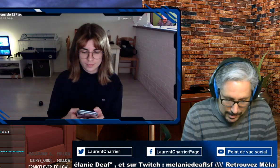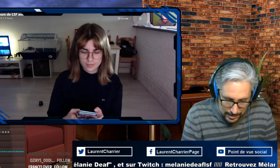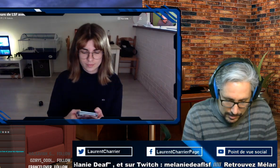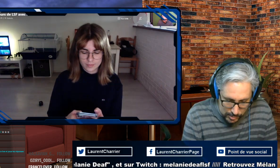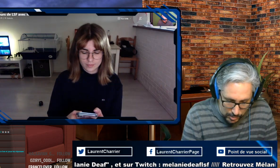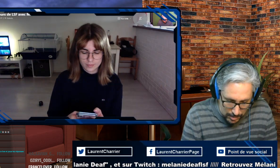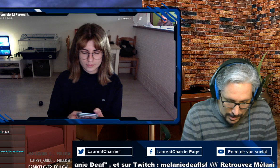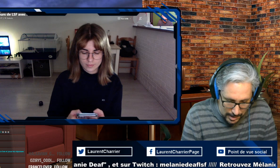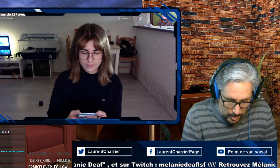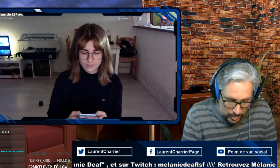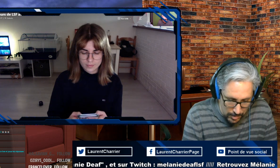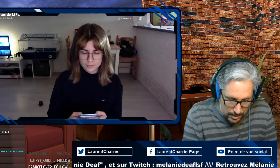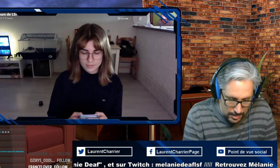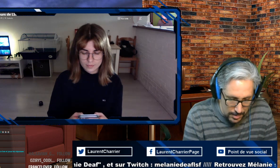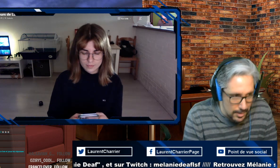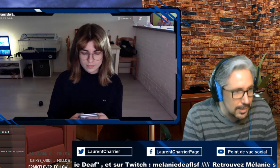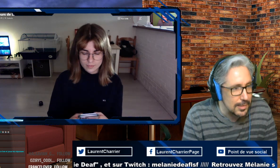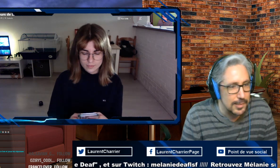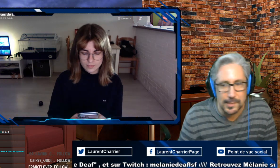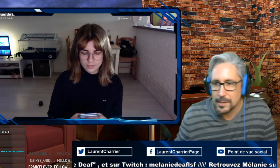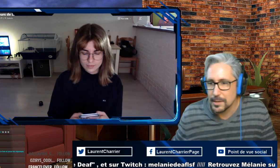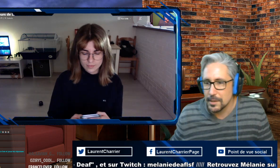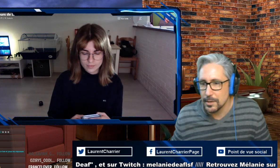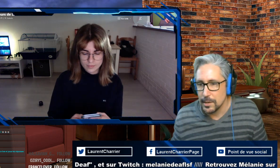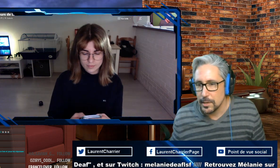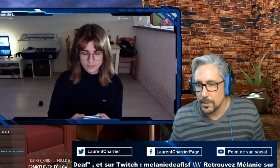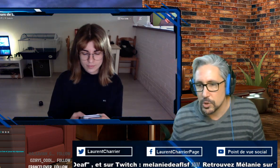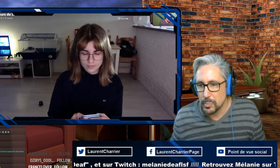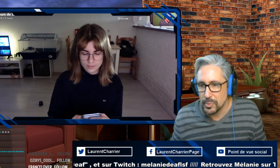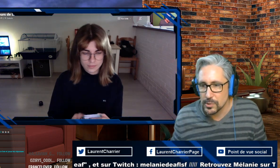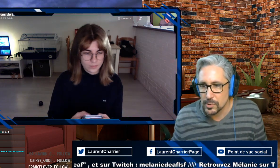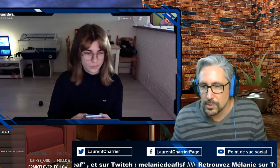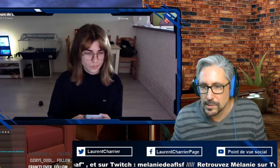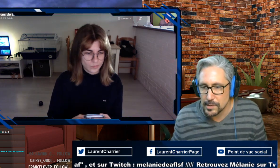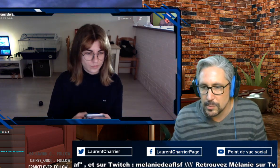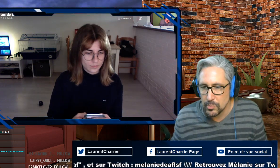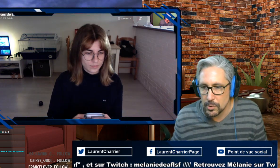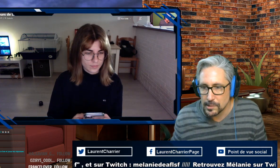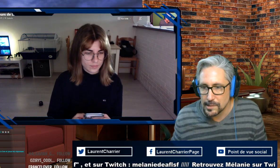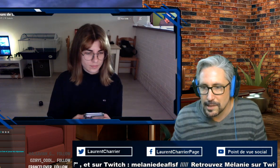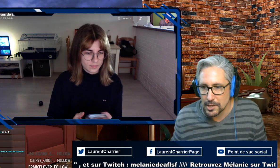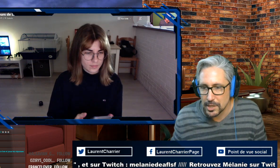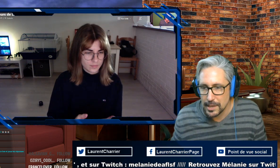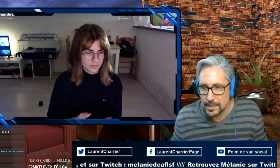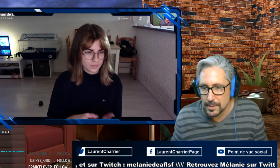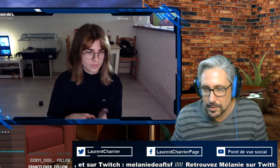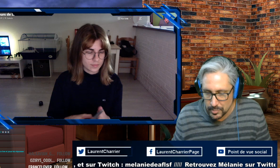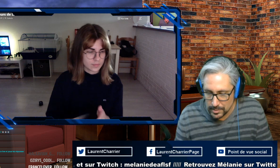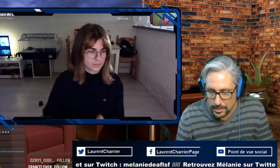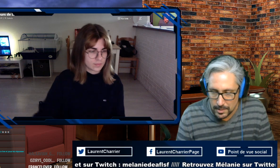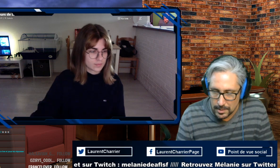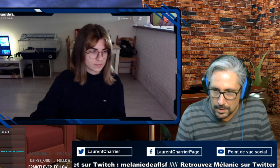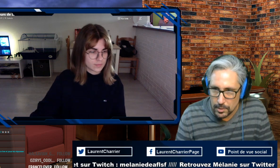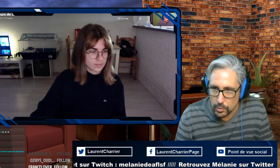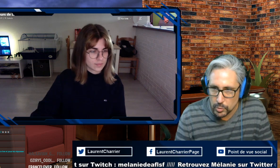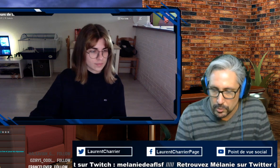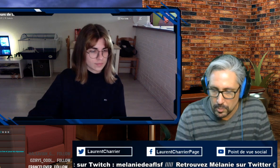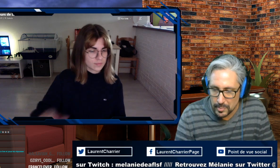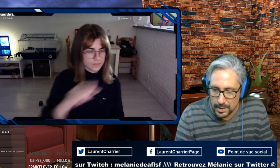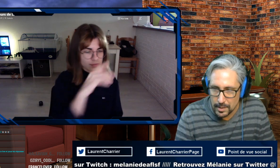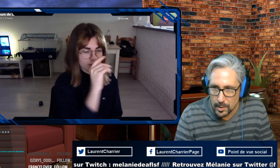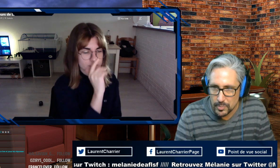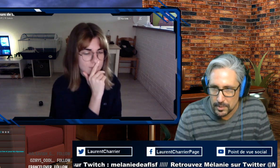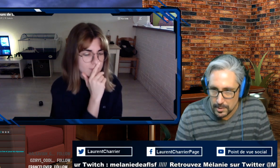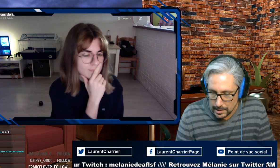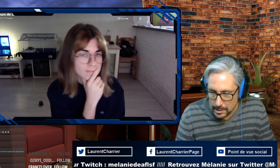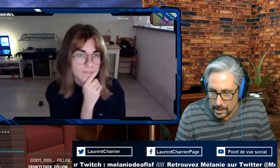à ce MO5. Je pense que c'est bon. Non, c'est slash raid. Hop. Que je me trompe